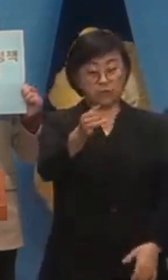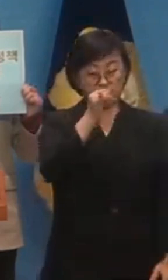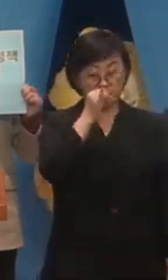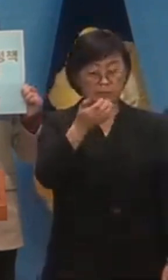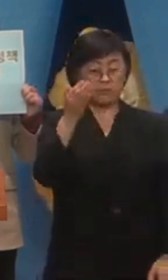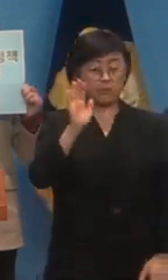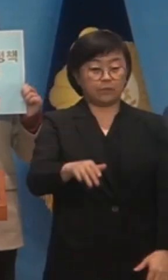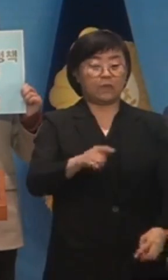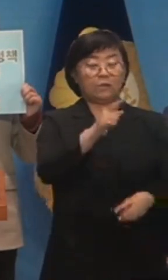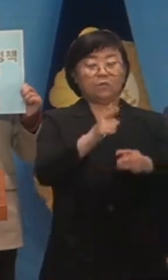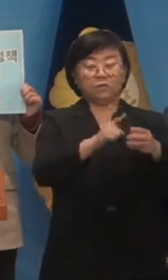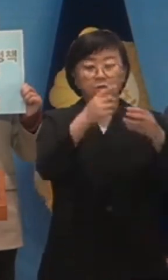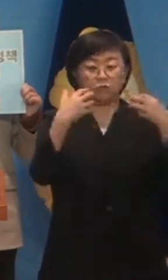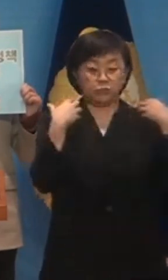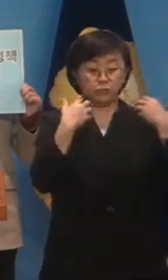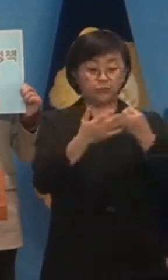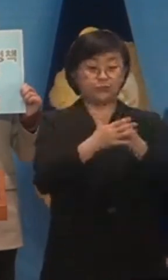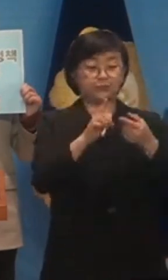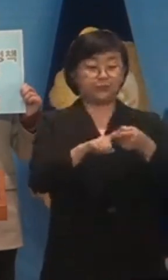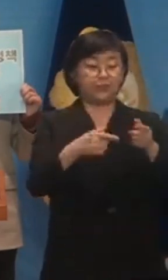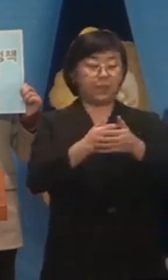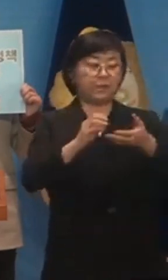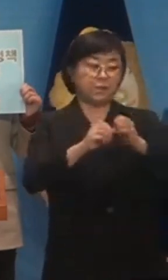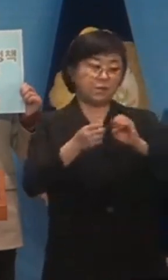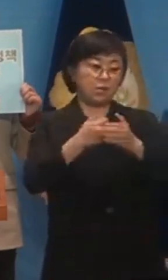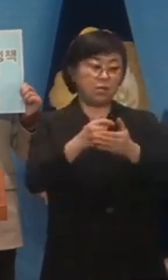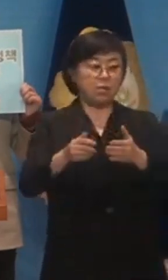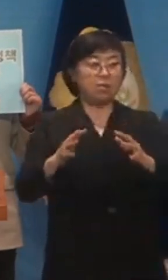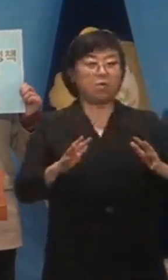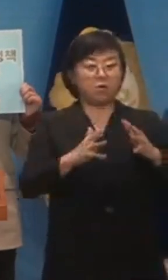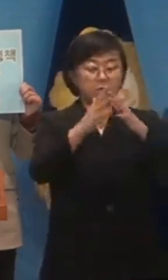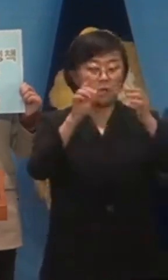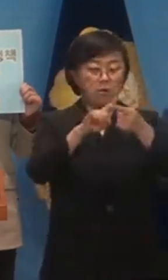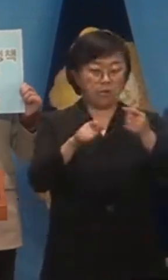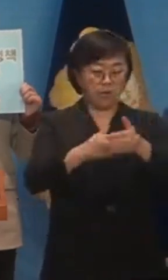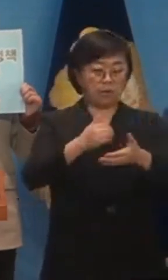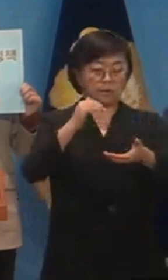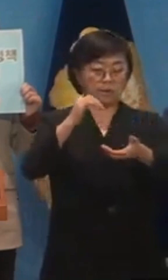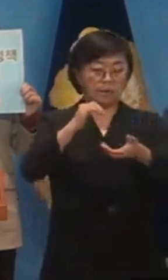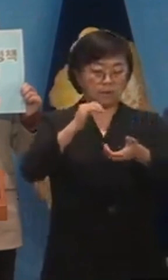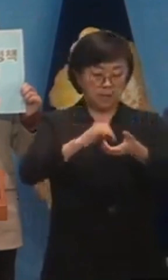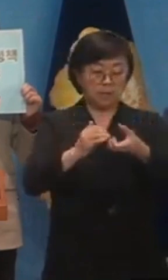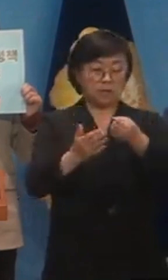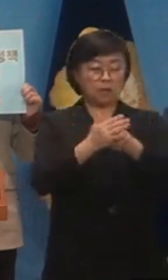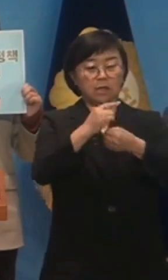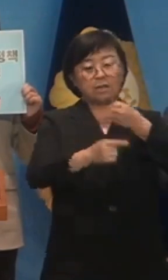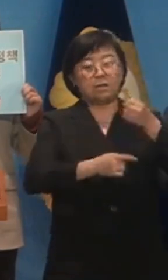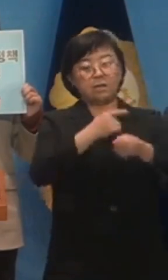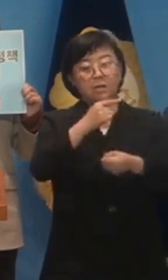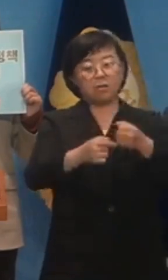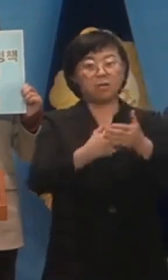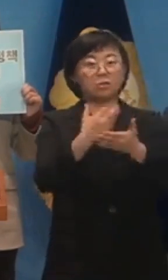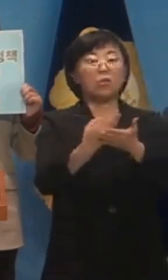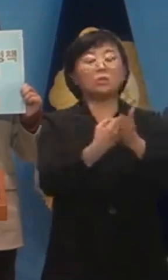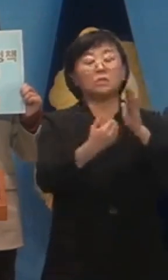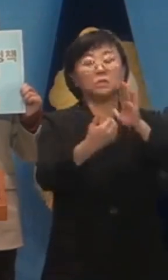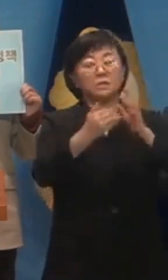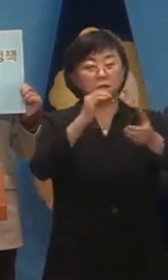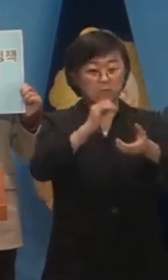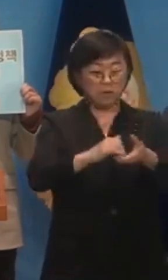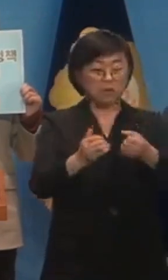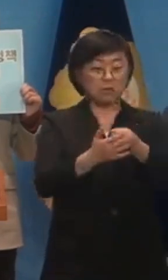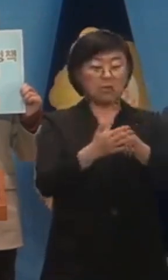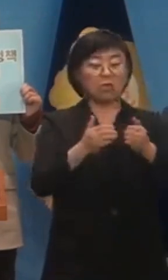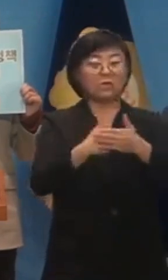제공되었으나 윤석열 정부에서 제조업, 건설업 업종 제한에 연소득 제한까지 생기면서